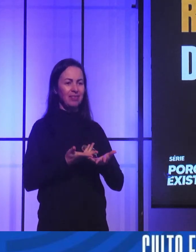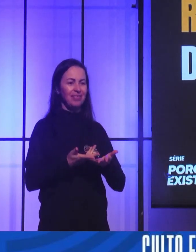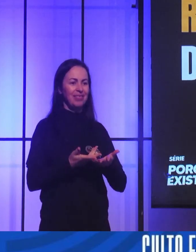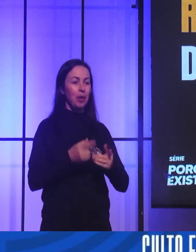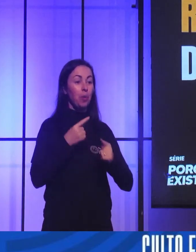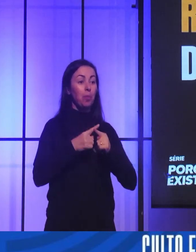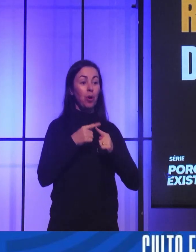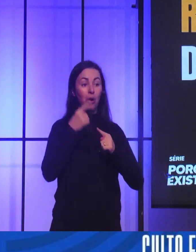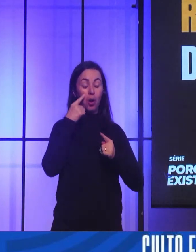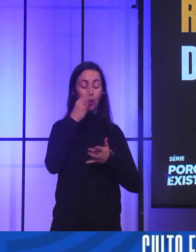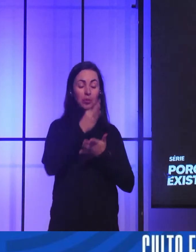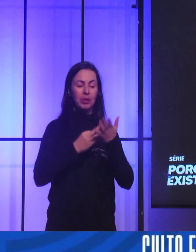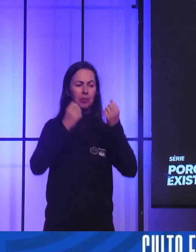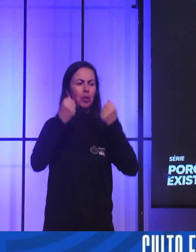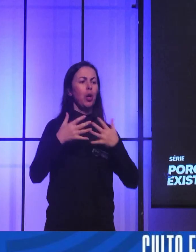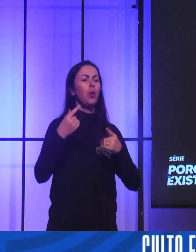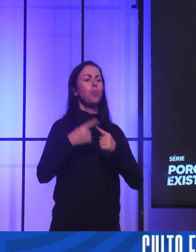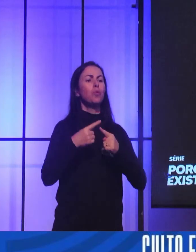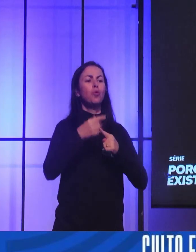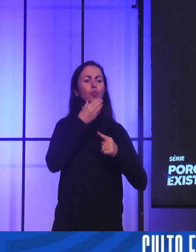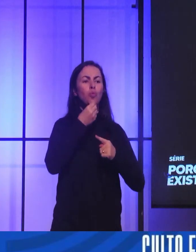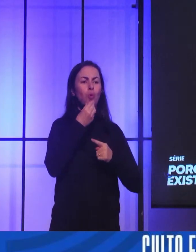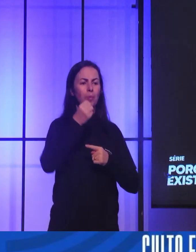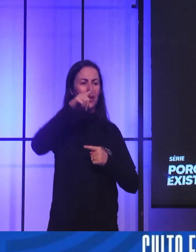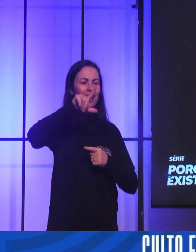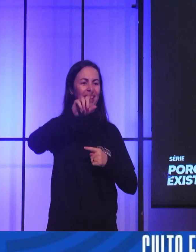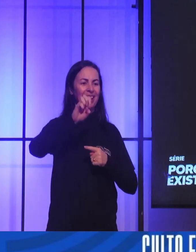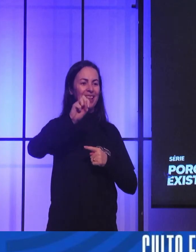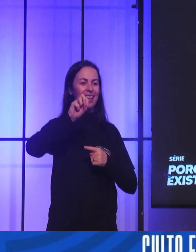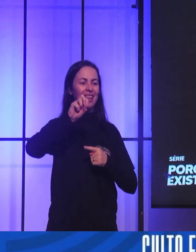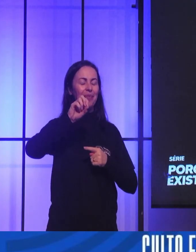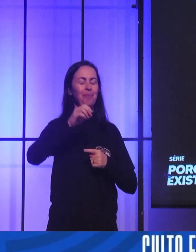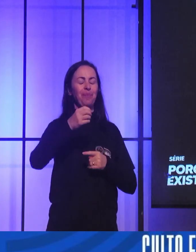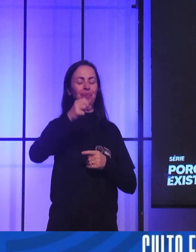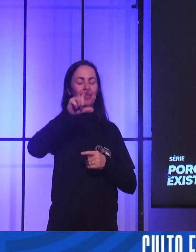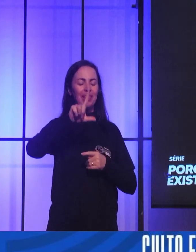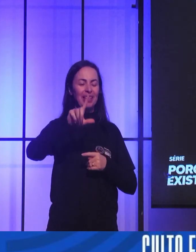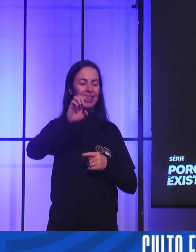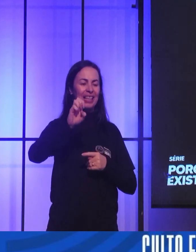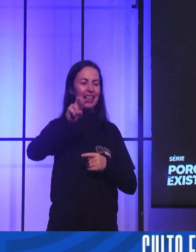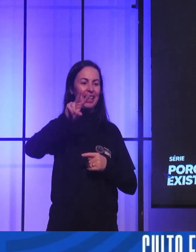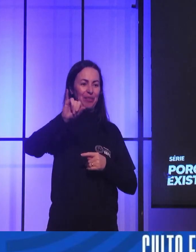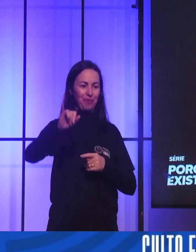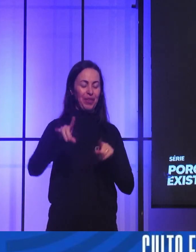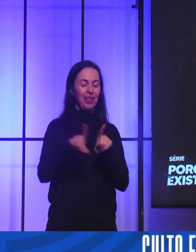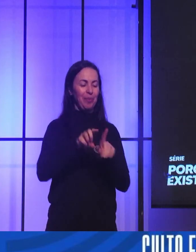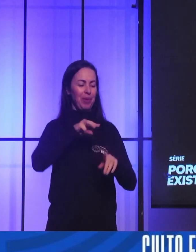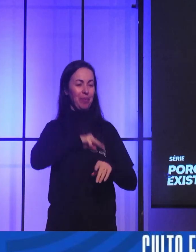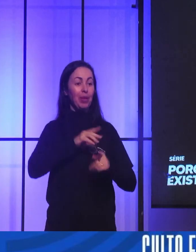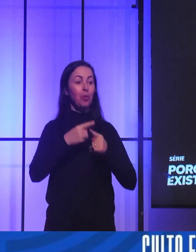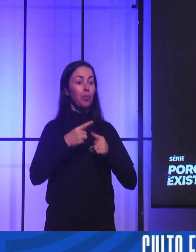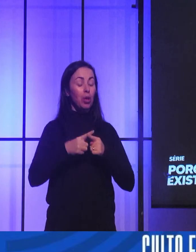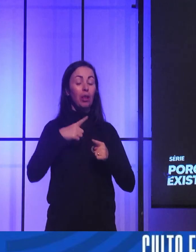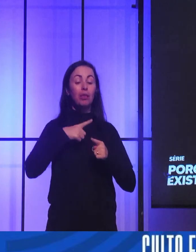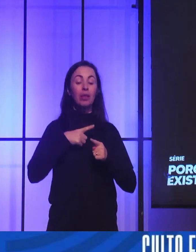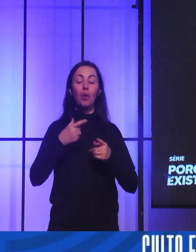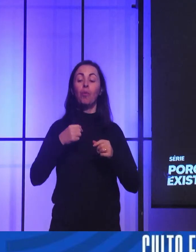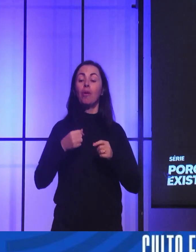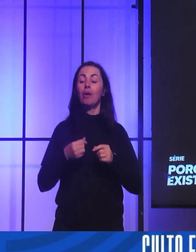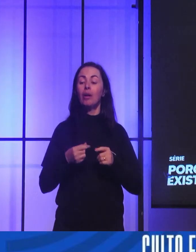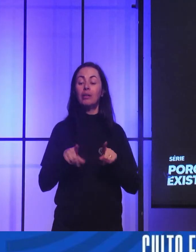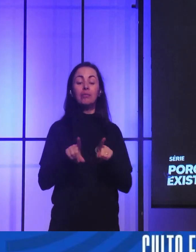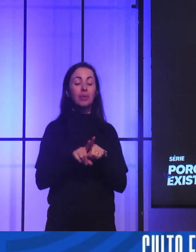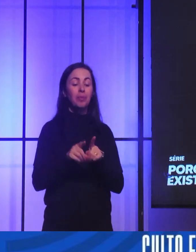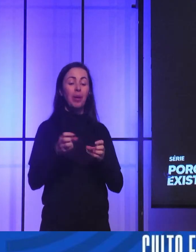assim: então Levi, também chamado Mateus, ofereceu um grande banquete a Jesus em sua casa. E havia muita